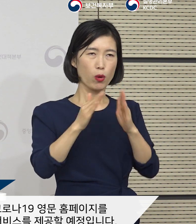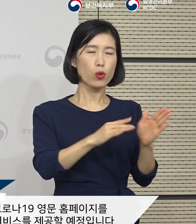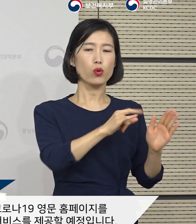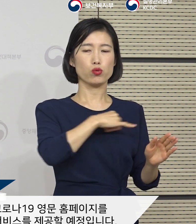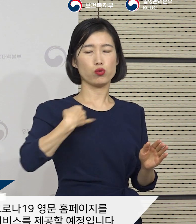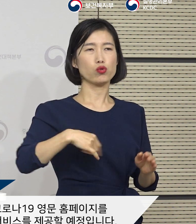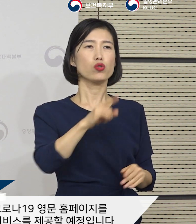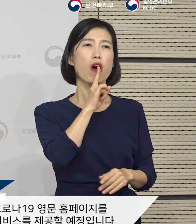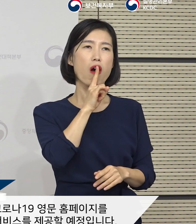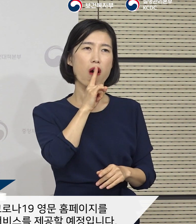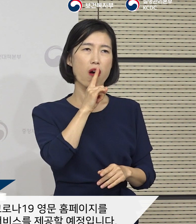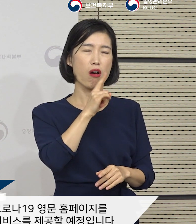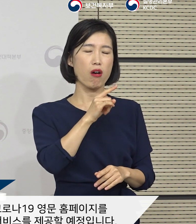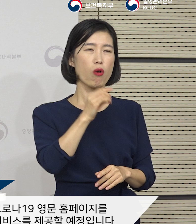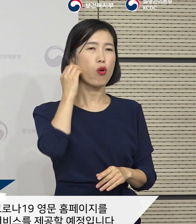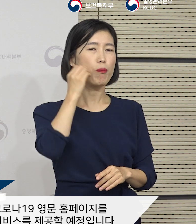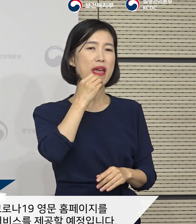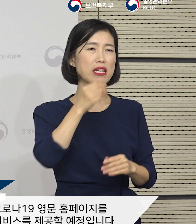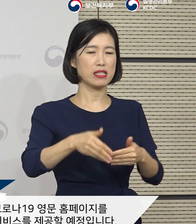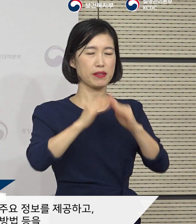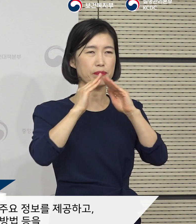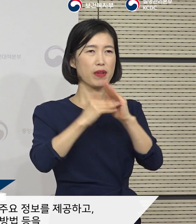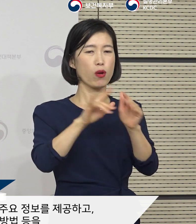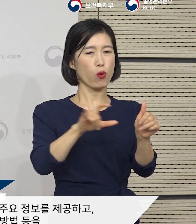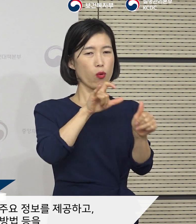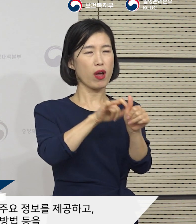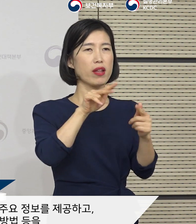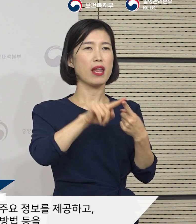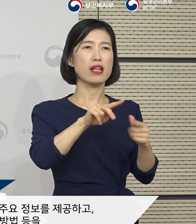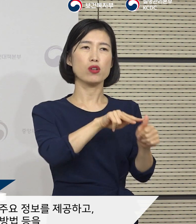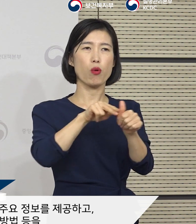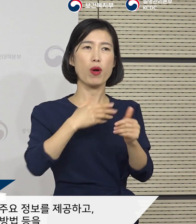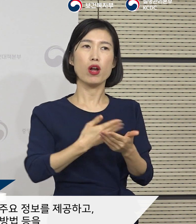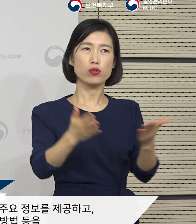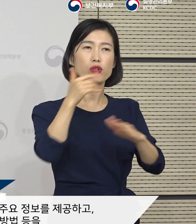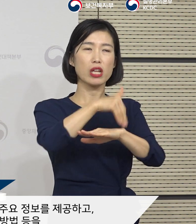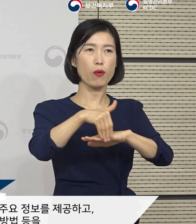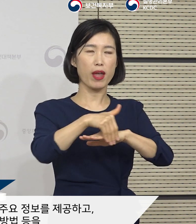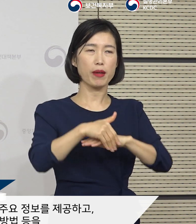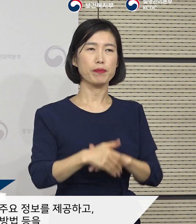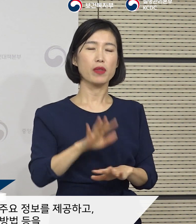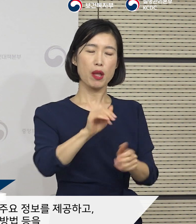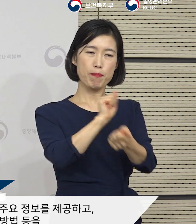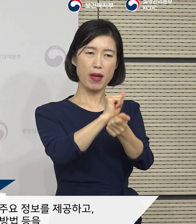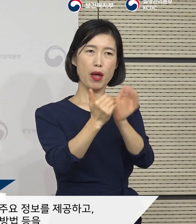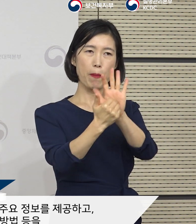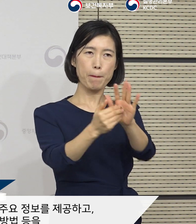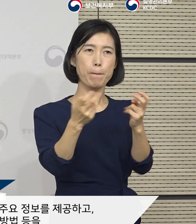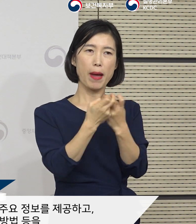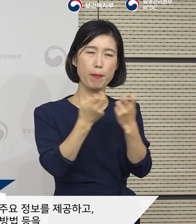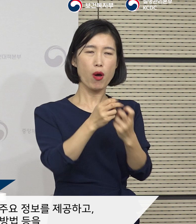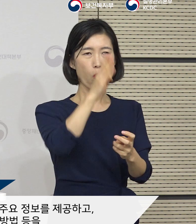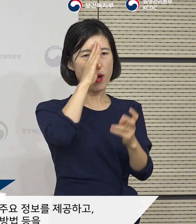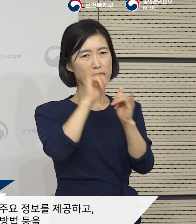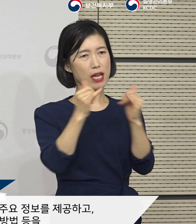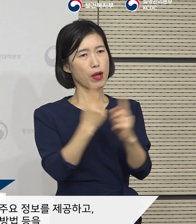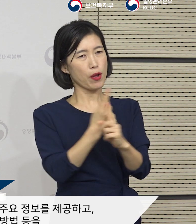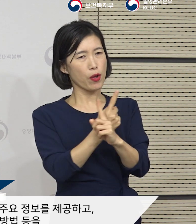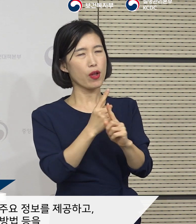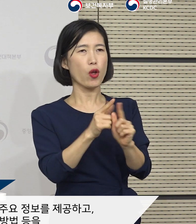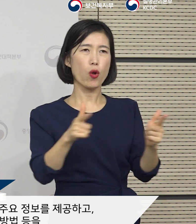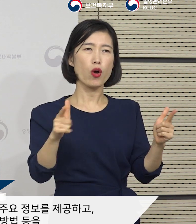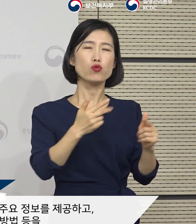홈페이지도 개설하여 서비스를 제공할 예정입니다. 코로나19 발생 현황과 방역 체계, 환자 치료 등에 대한 주요